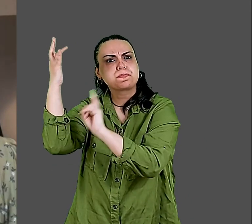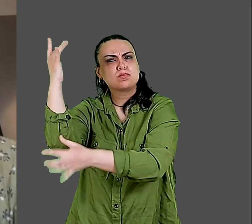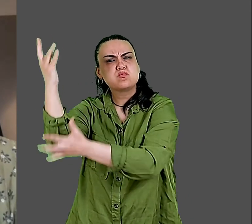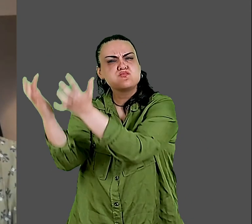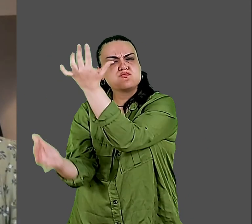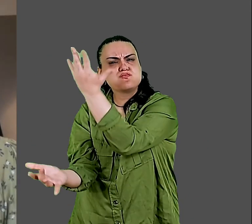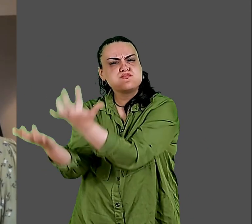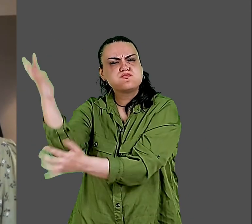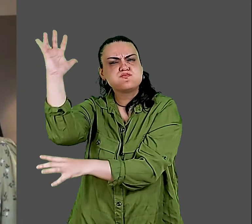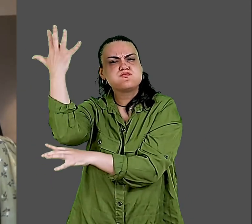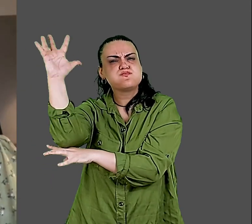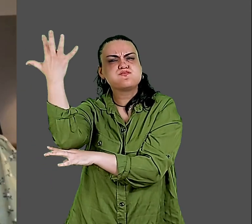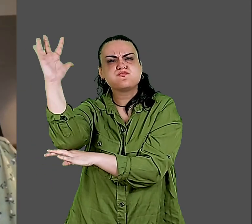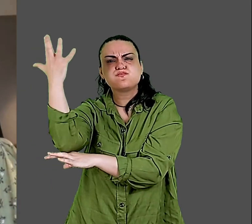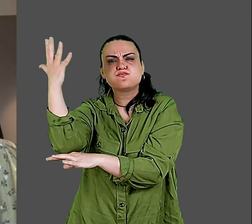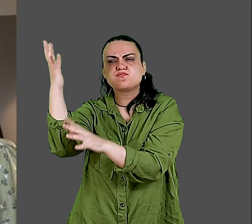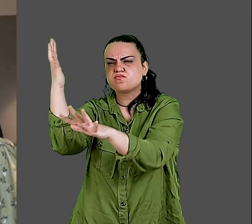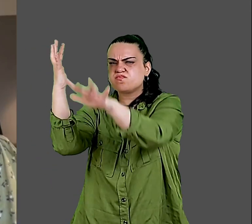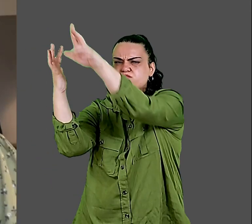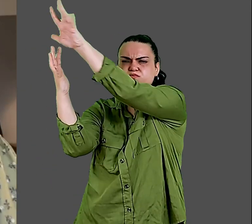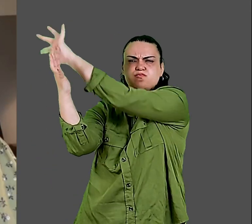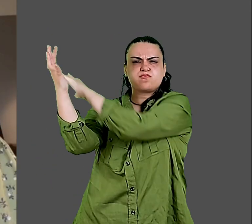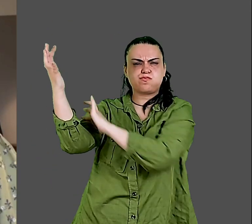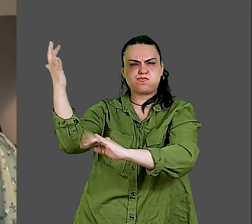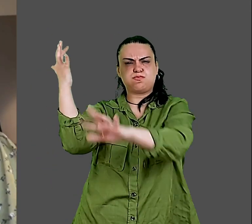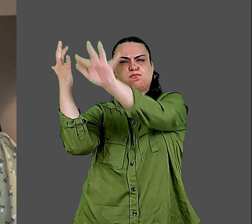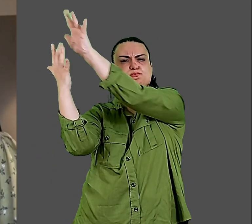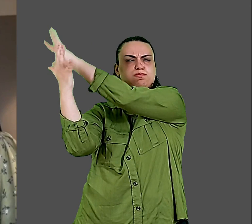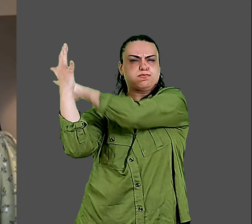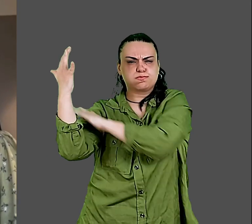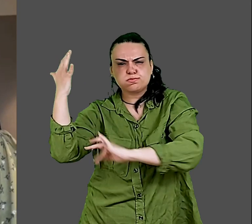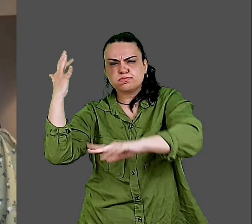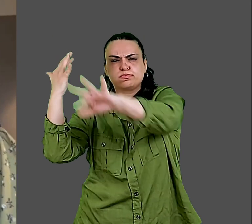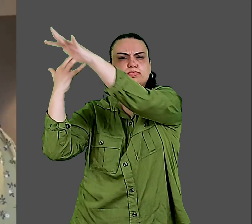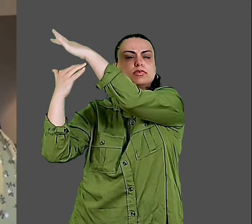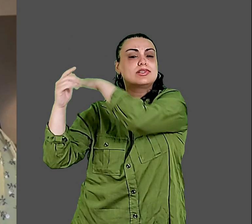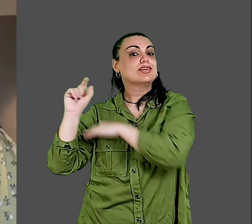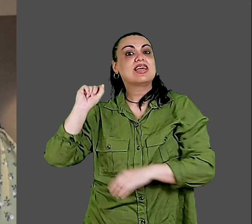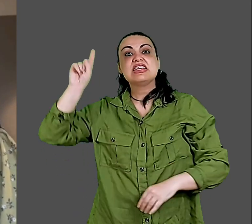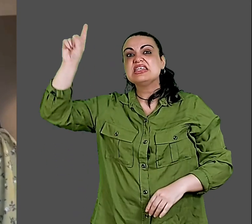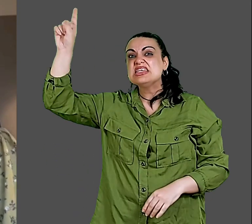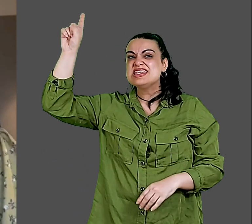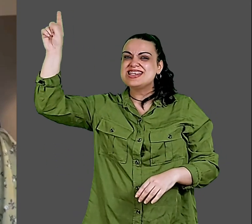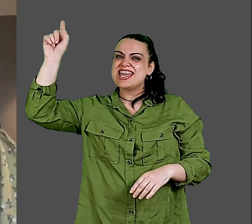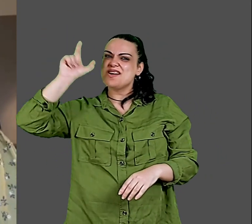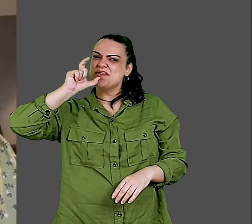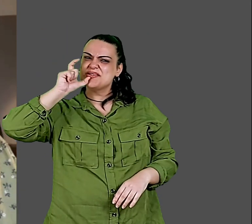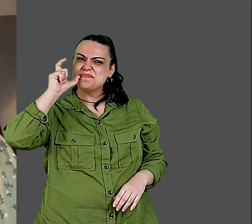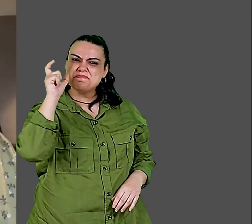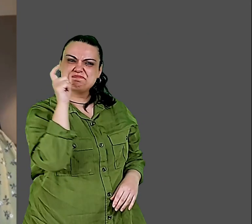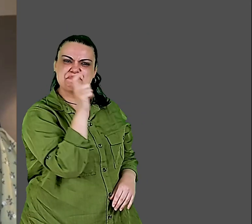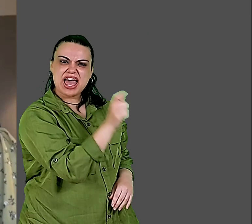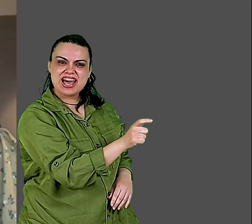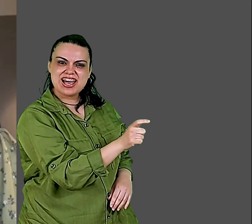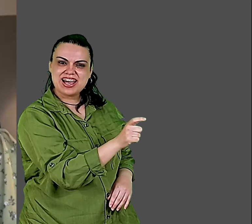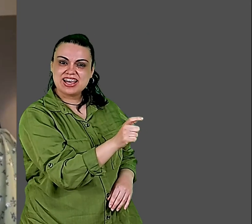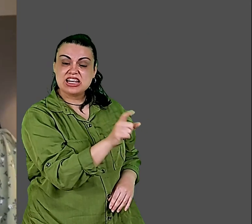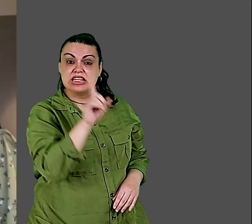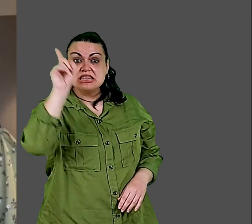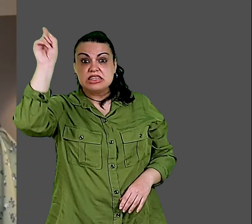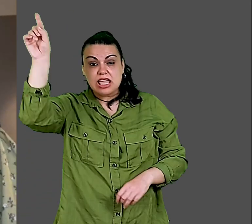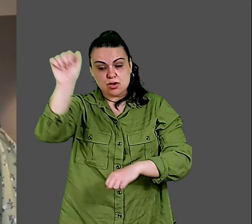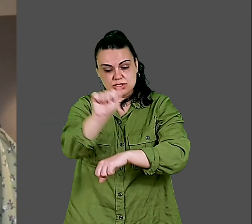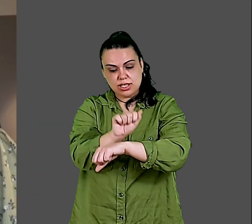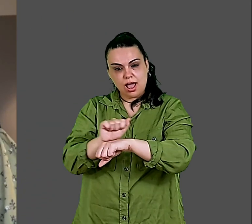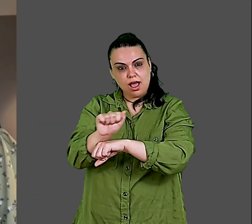mas não queima. E então uma voz se manifesta de dentro da sarça, e é a voz do Deus Todo-Poderoso, o Deus de